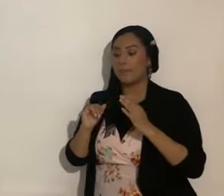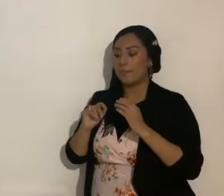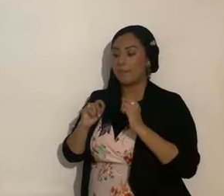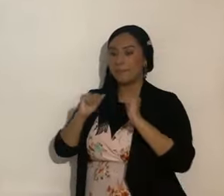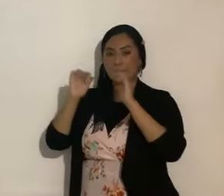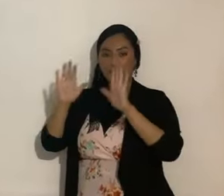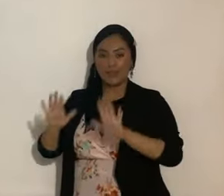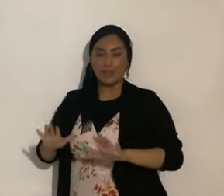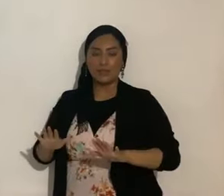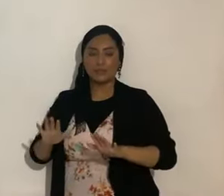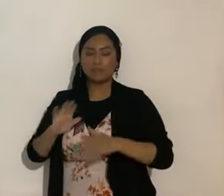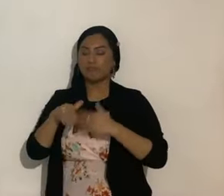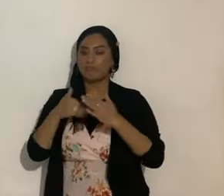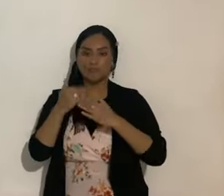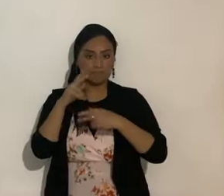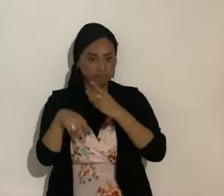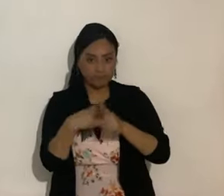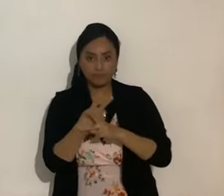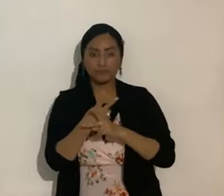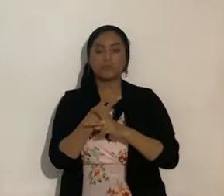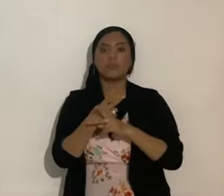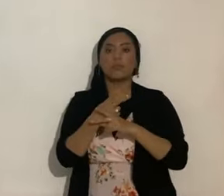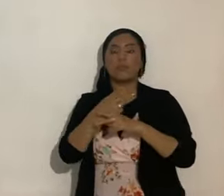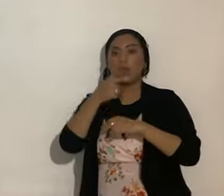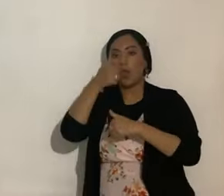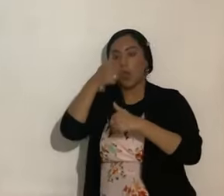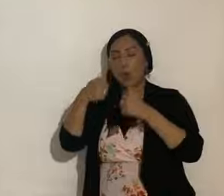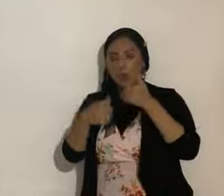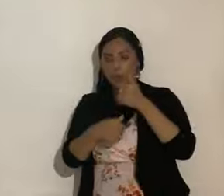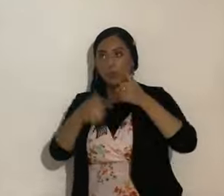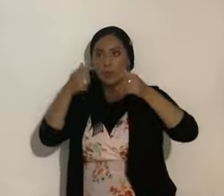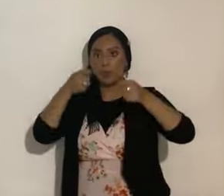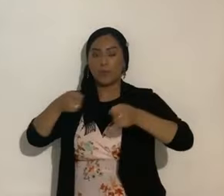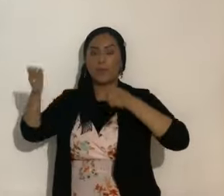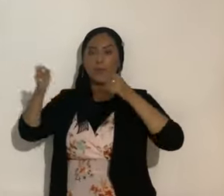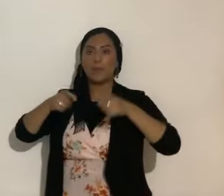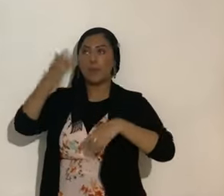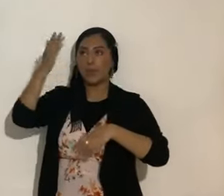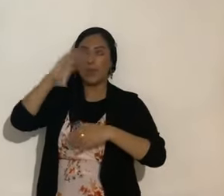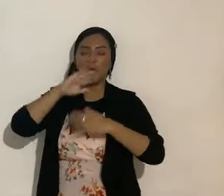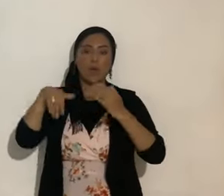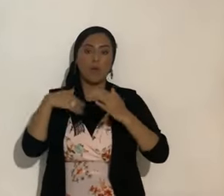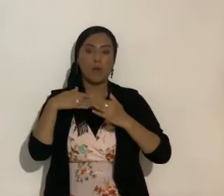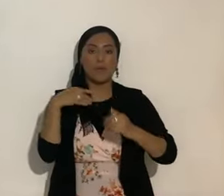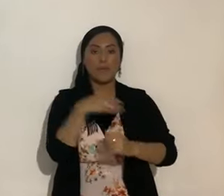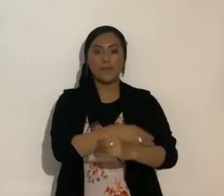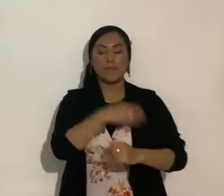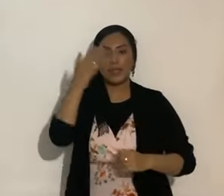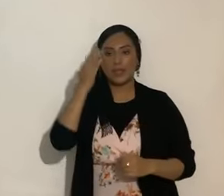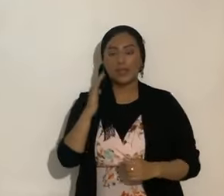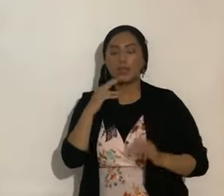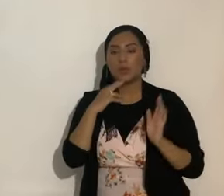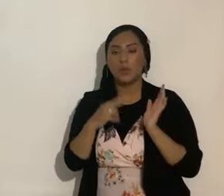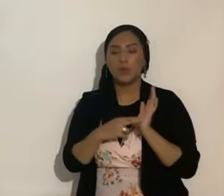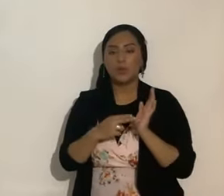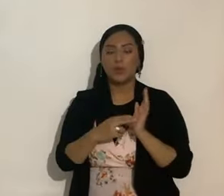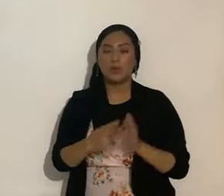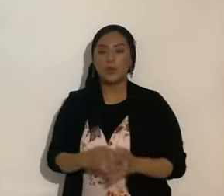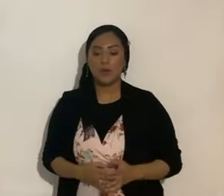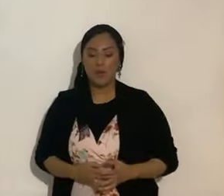las bendiciones de todo tipo, están bajo el dominio del Todopoderoso. Anótenlo, les va a